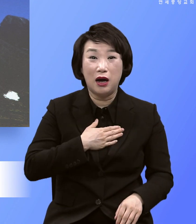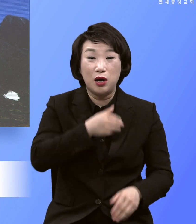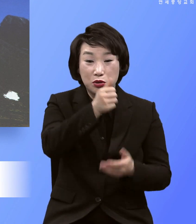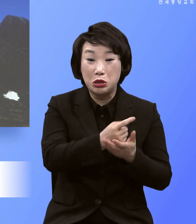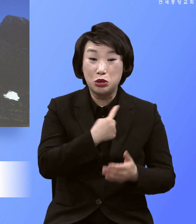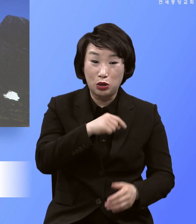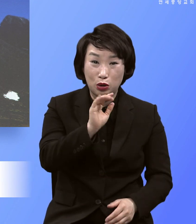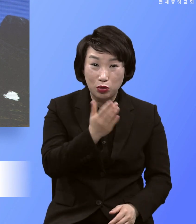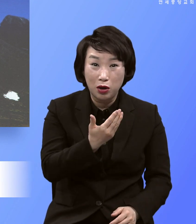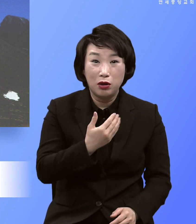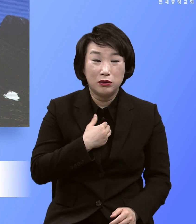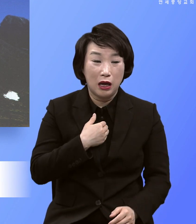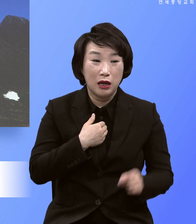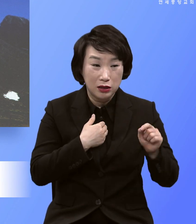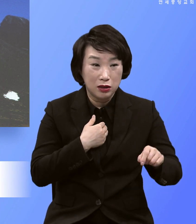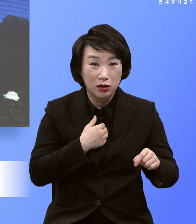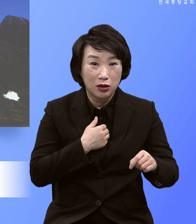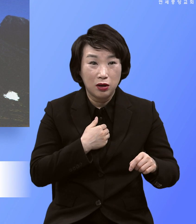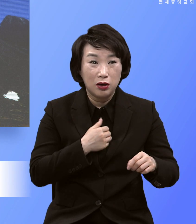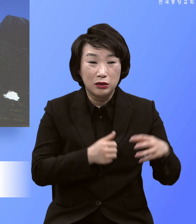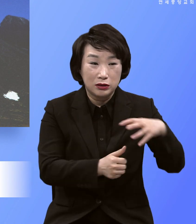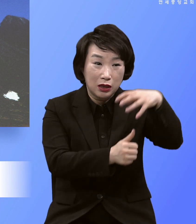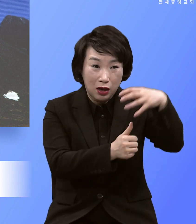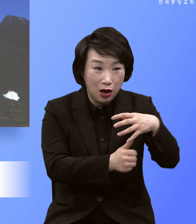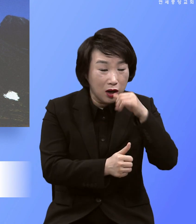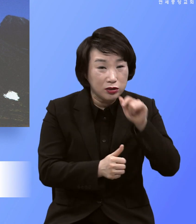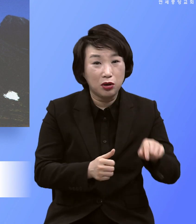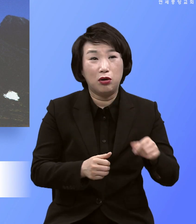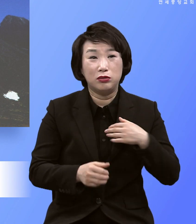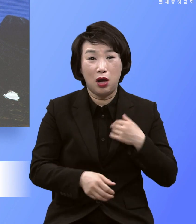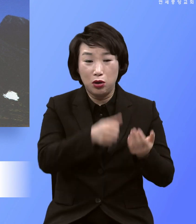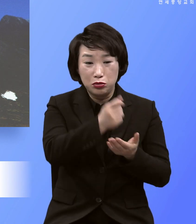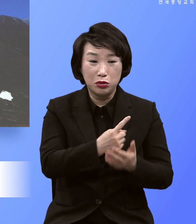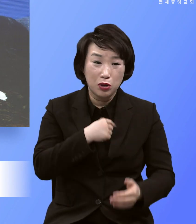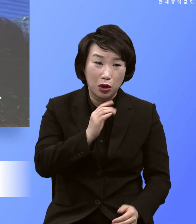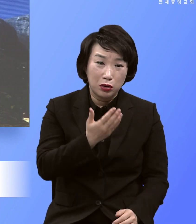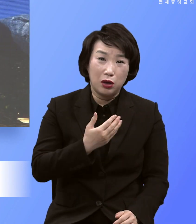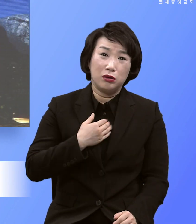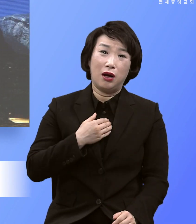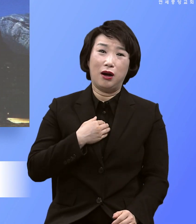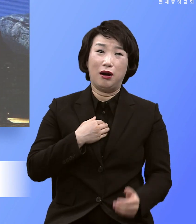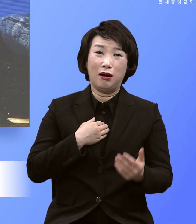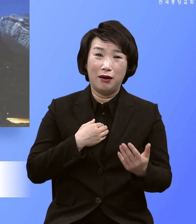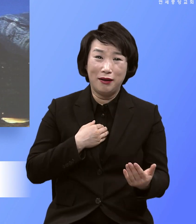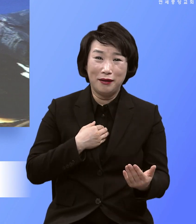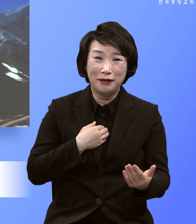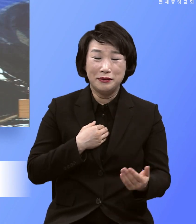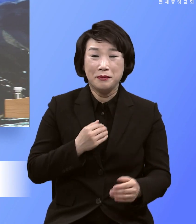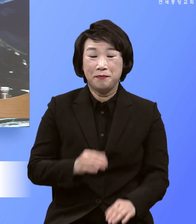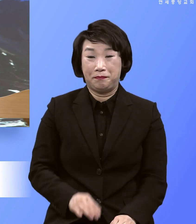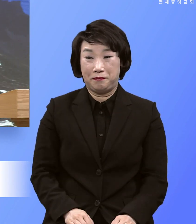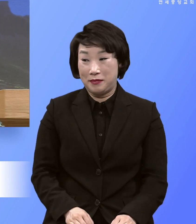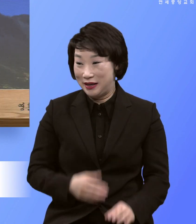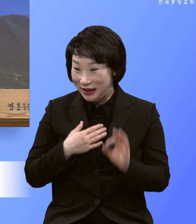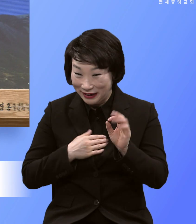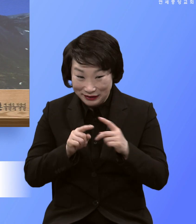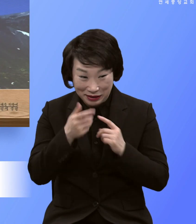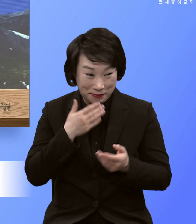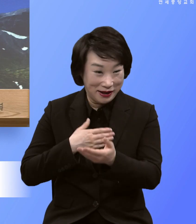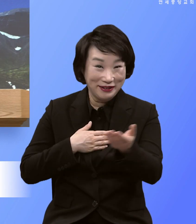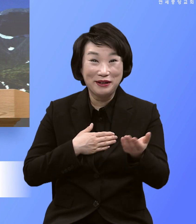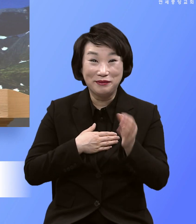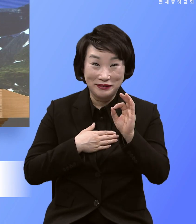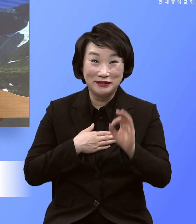죄를 범할 수밖에 없도록 교사를 받아서 내가 죄를 짓는 것입니다. 무슨 말인지